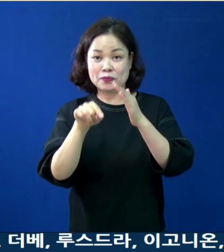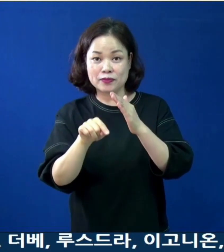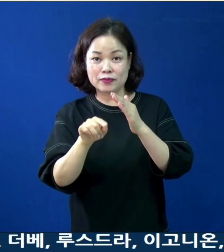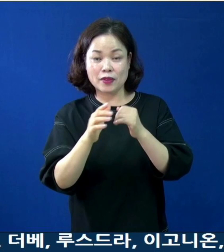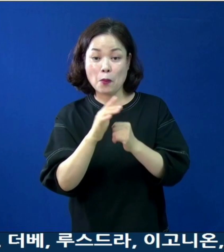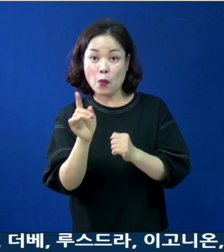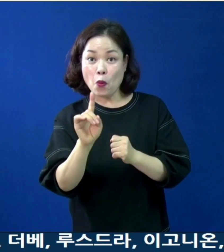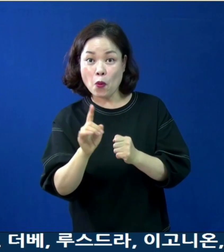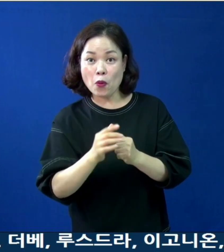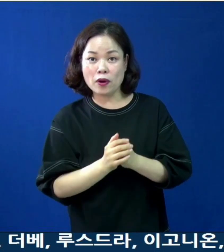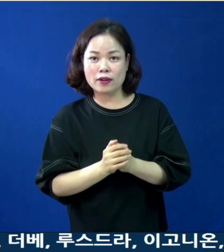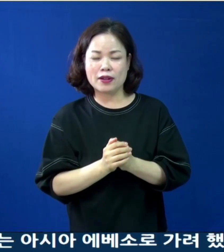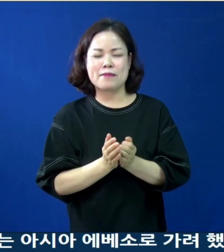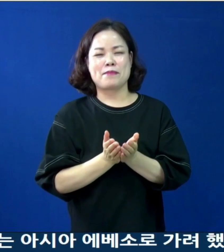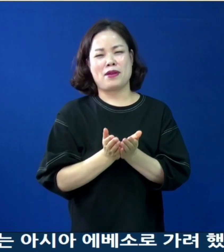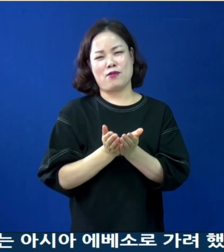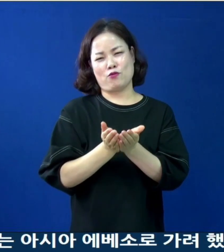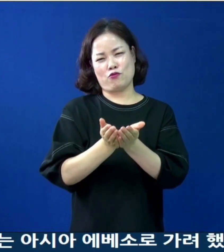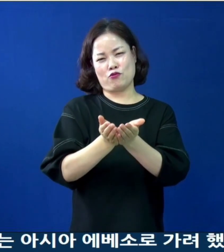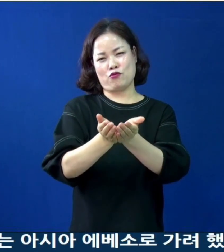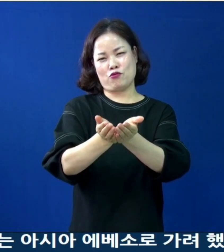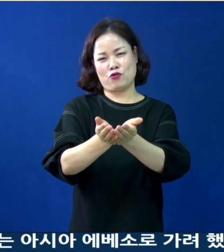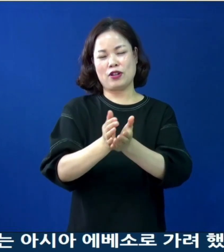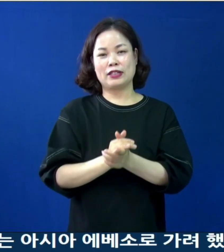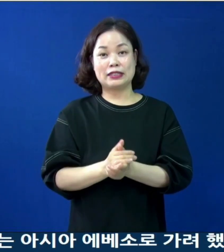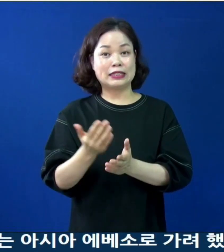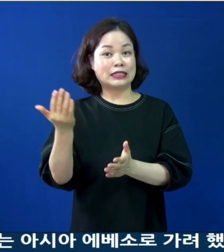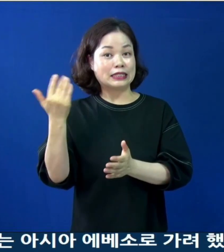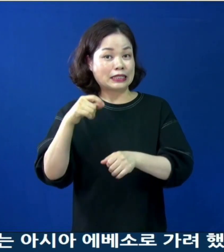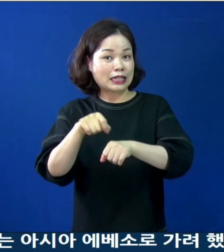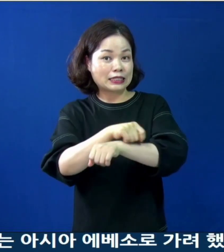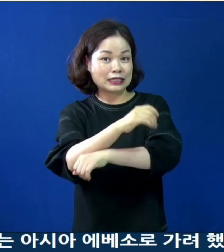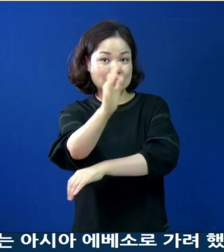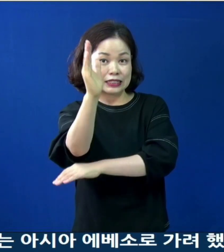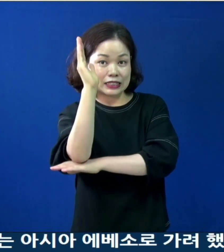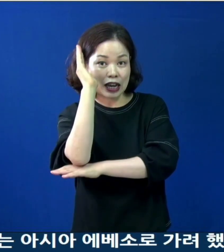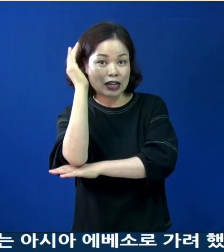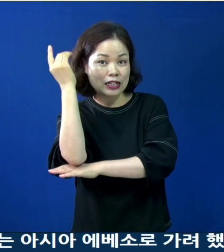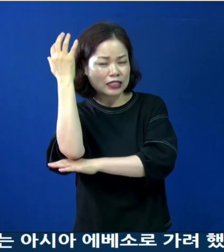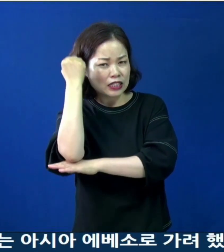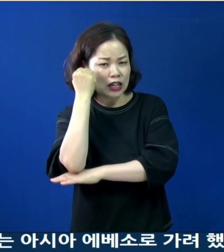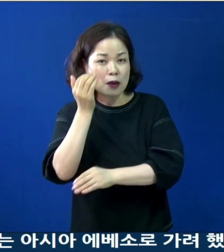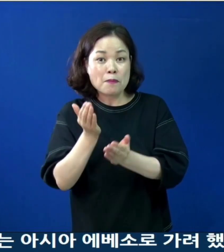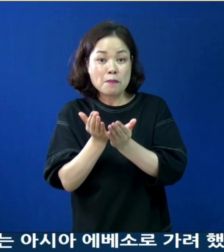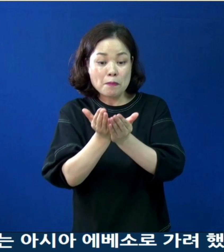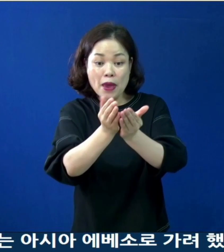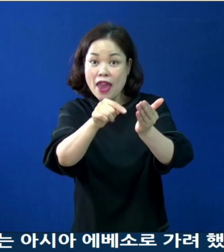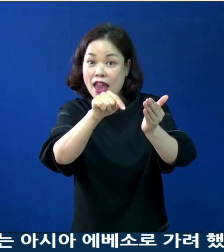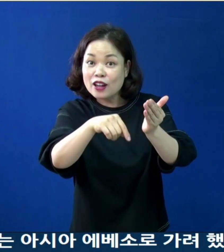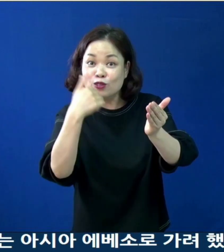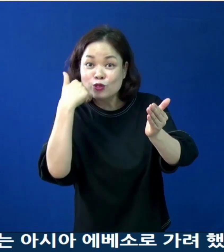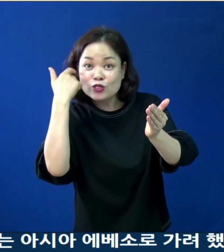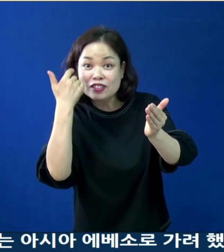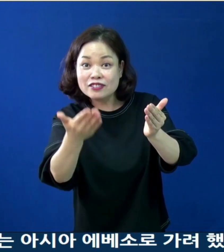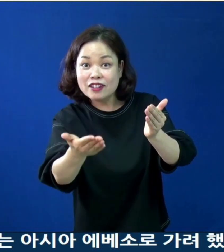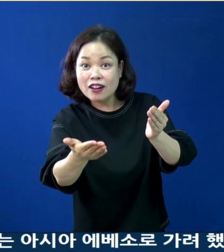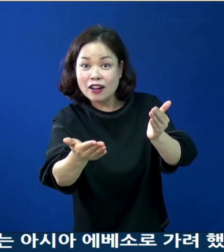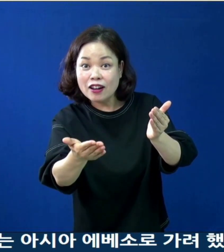뭐를 탔습니까? 배를 타게 됐죠. 지난주 특강 기억해 보시면 그 배 속에 누가